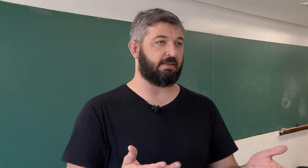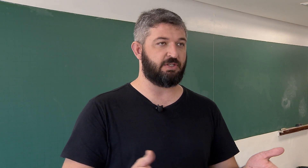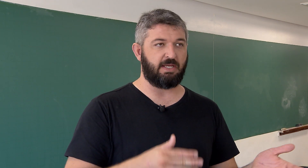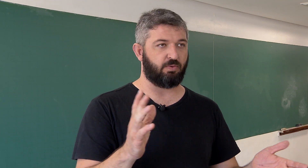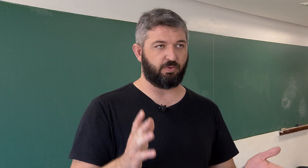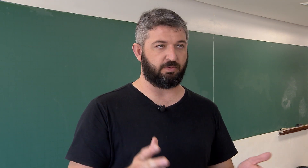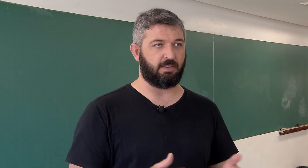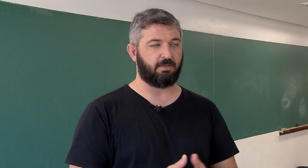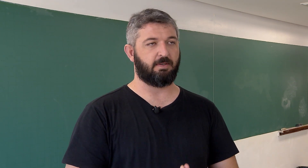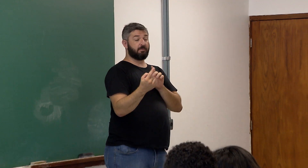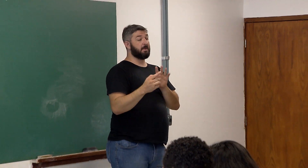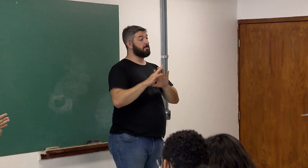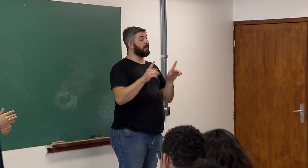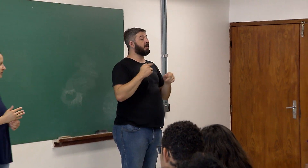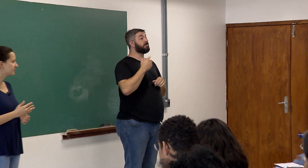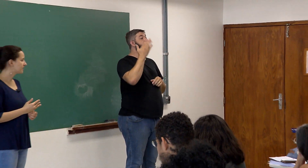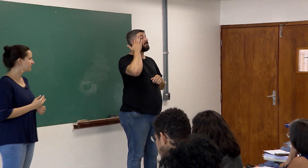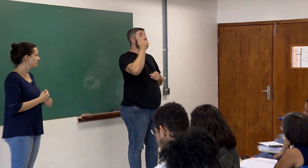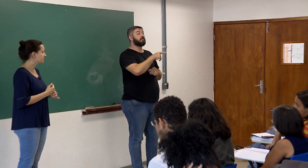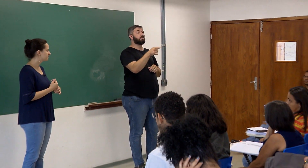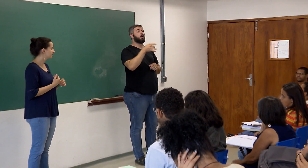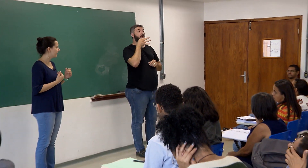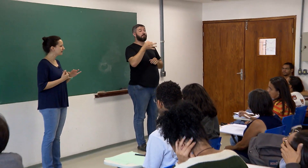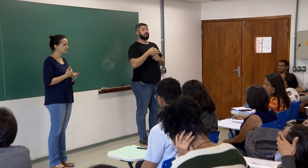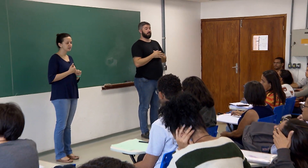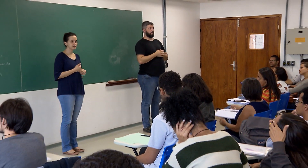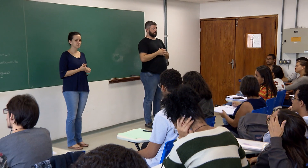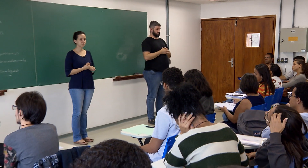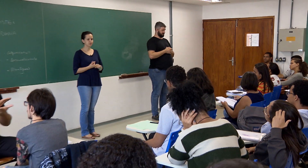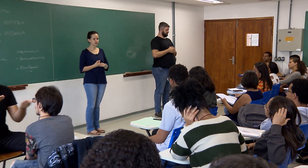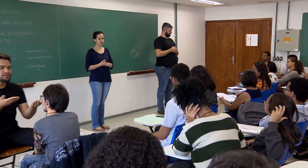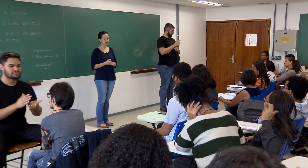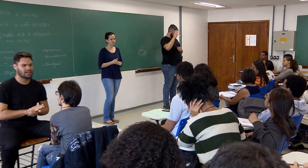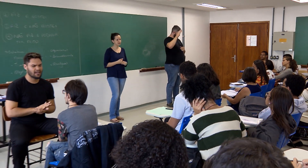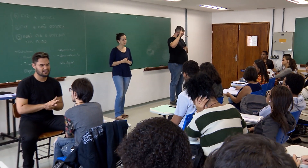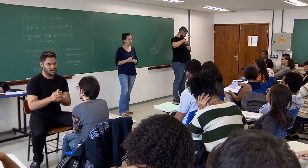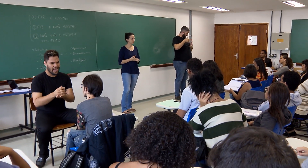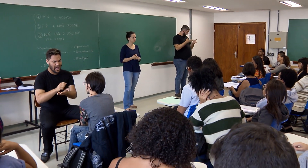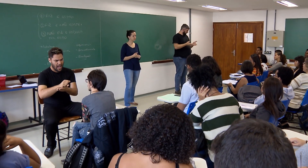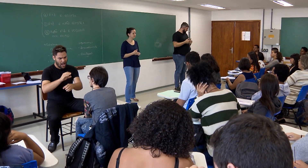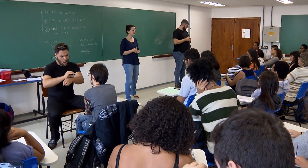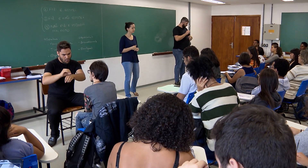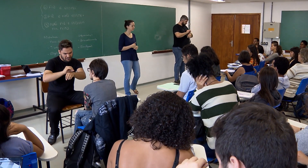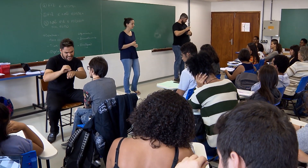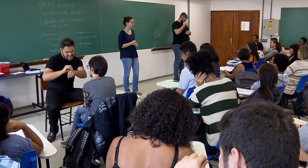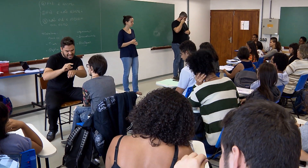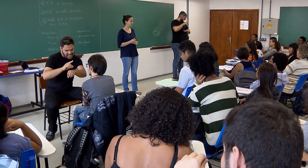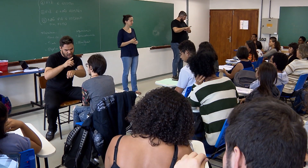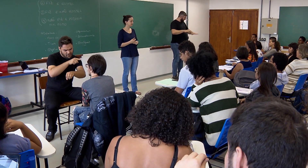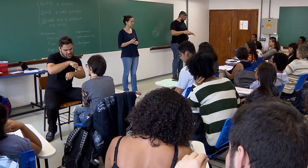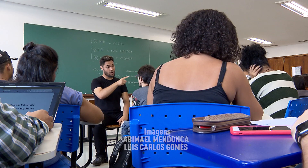desde garoto, né? Ele viu na comunicação por sinais a oportunidade de seguir uma carreira profissional. Com